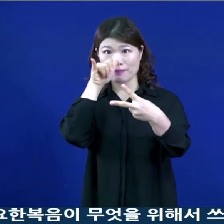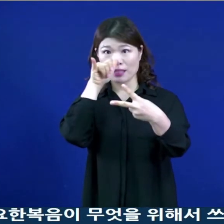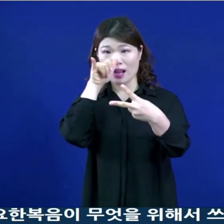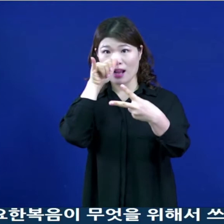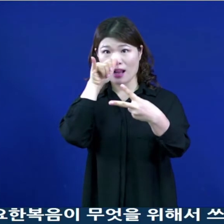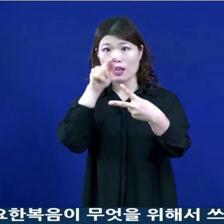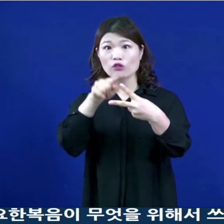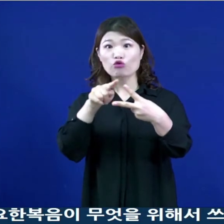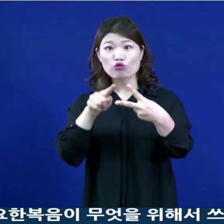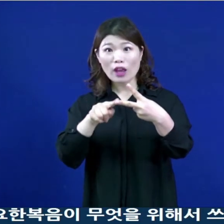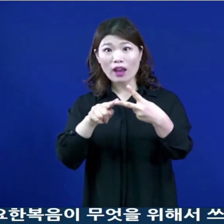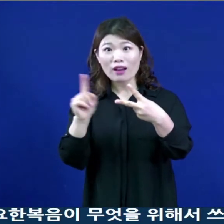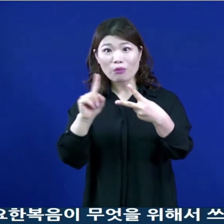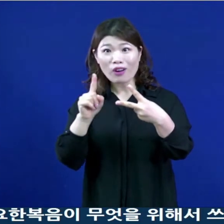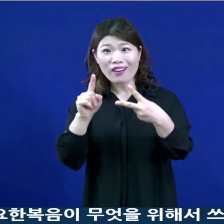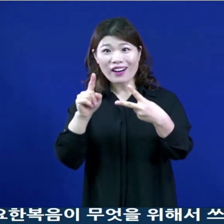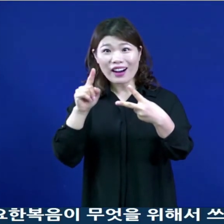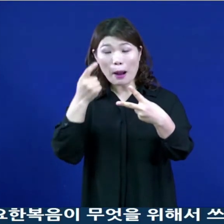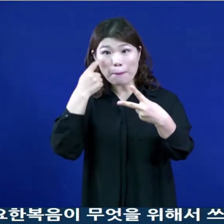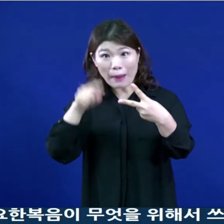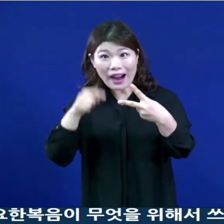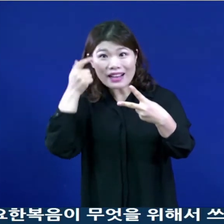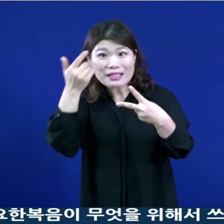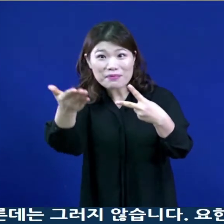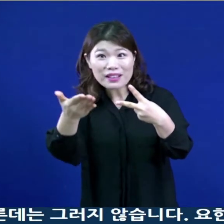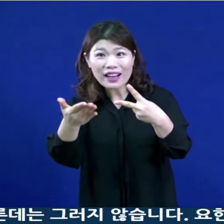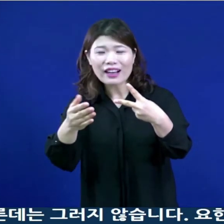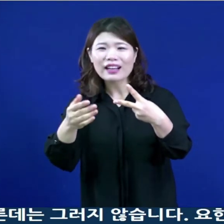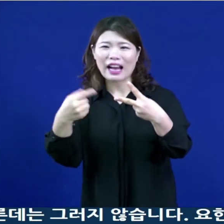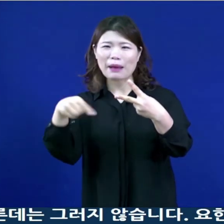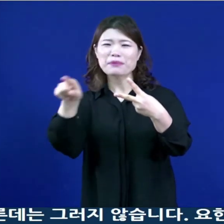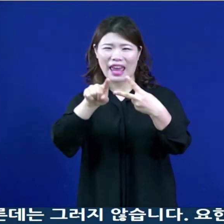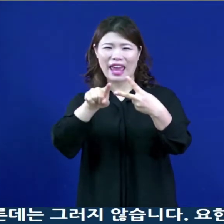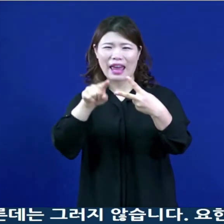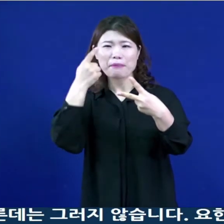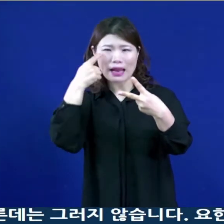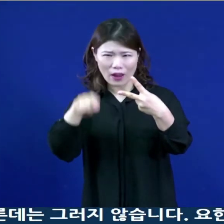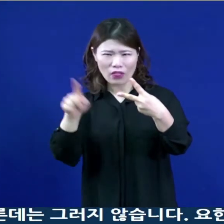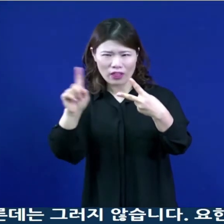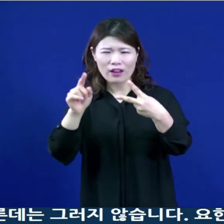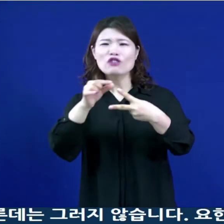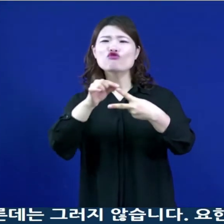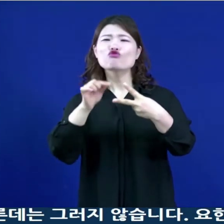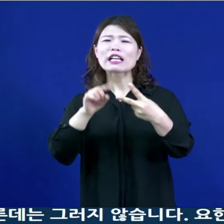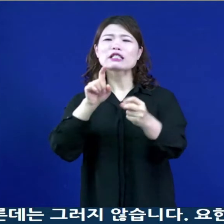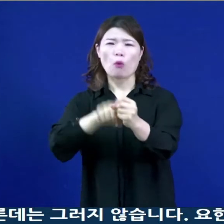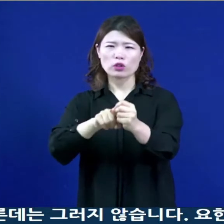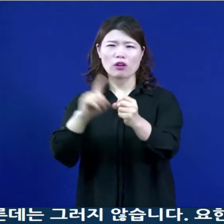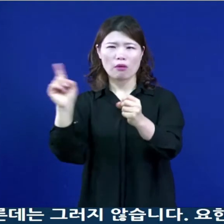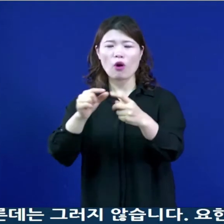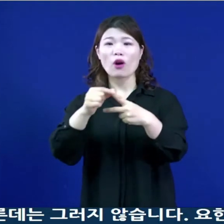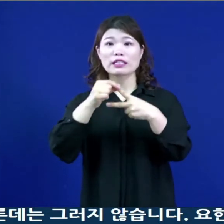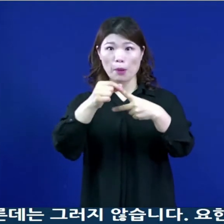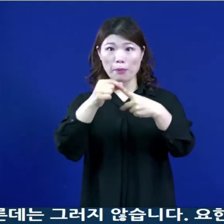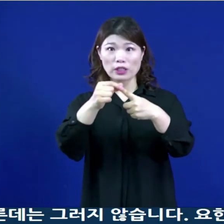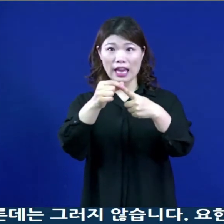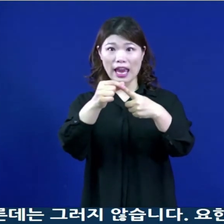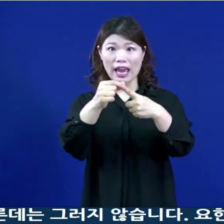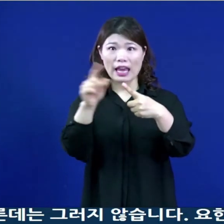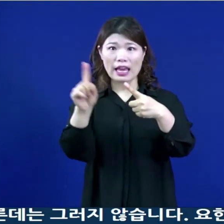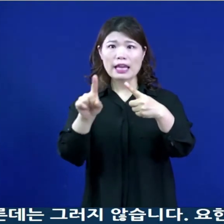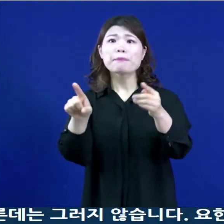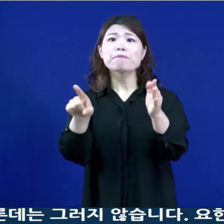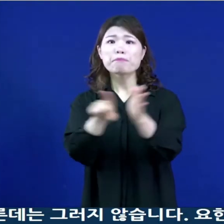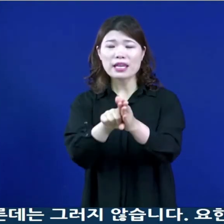가지를 찾으셨습니까? 저와 함께 찾아보십시다. 두 가지 목적이 있었는데 하나는 믿게